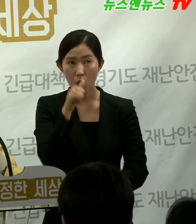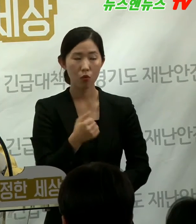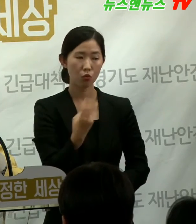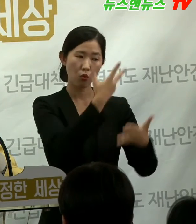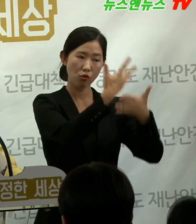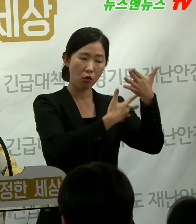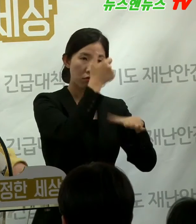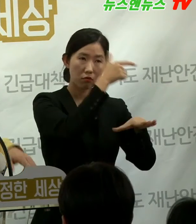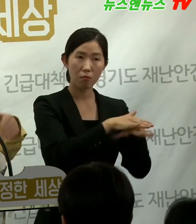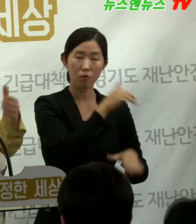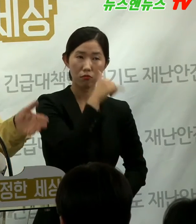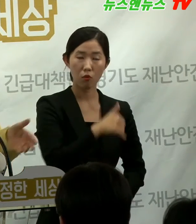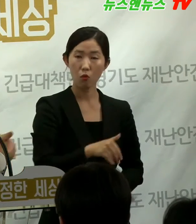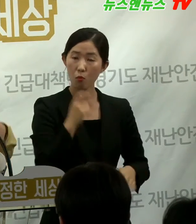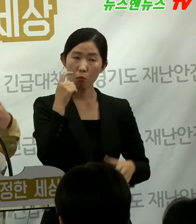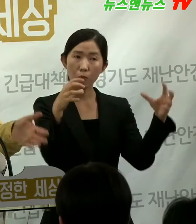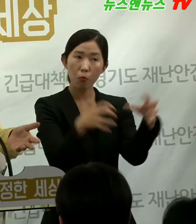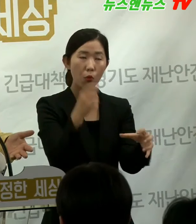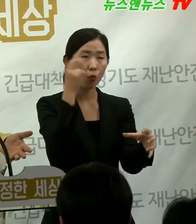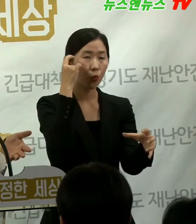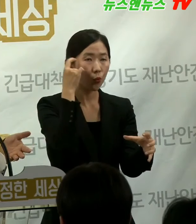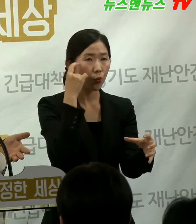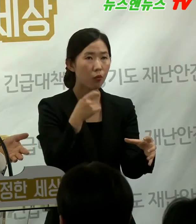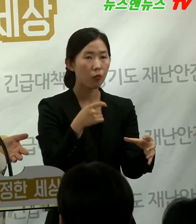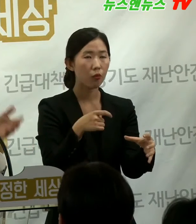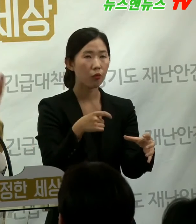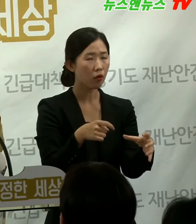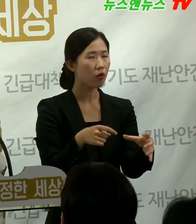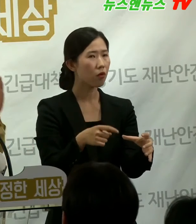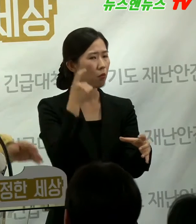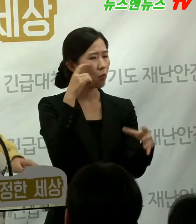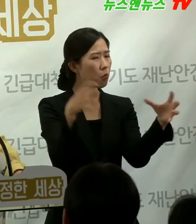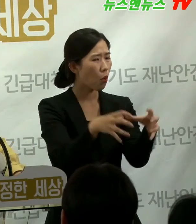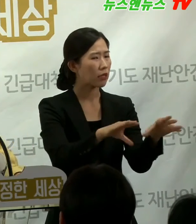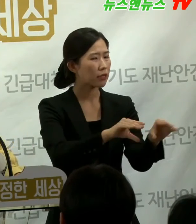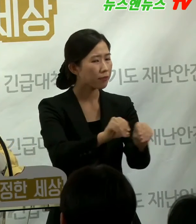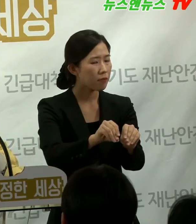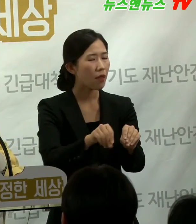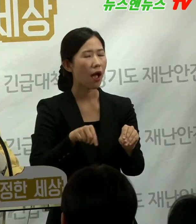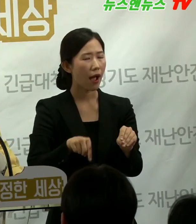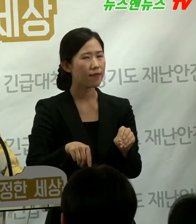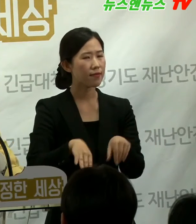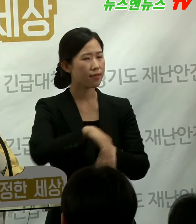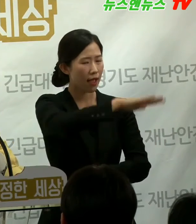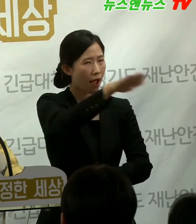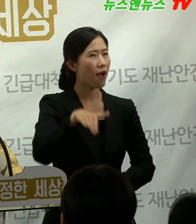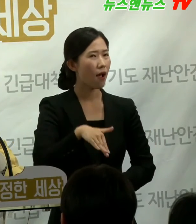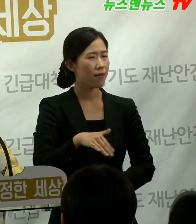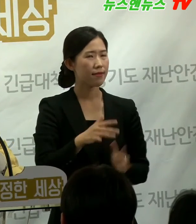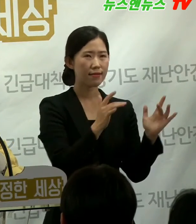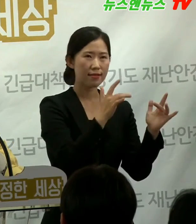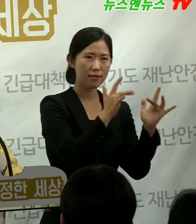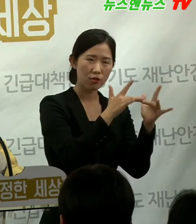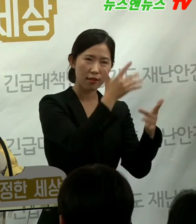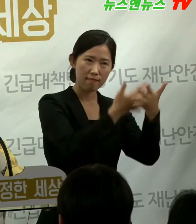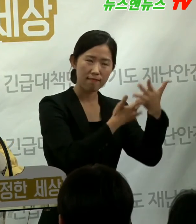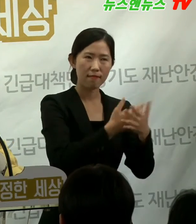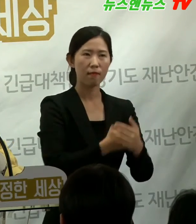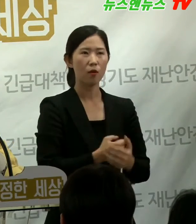모여서 하는 거 다 금지시키면 온라인 예배나 가정예배를 하지 않겠느냐라는 생각을 했는데 그러나 좀 과격한 측면이